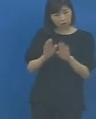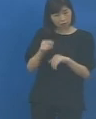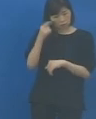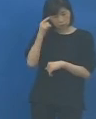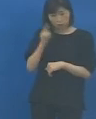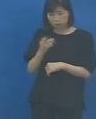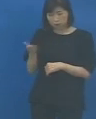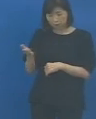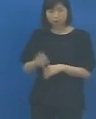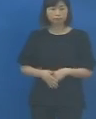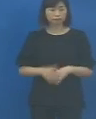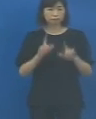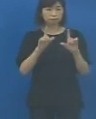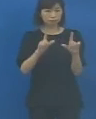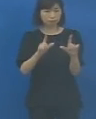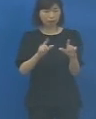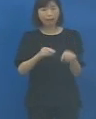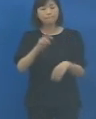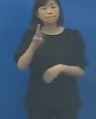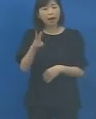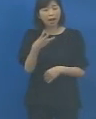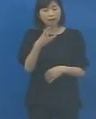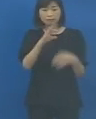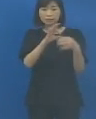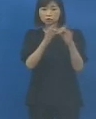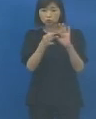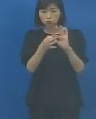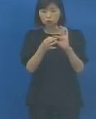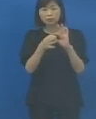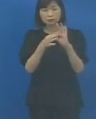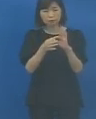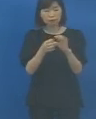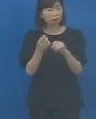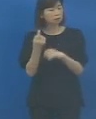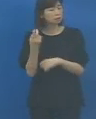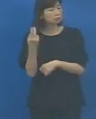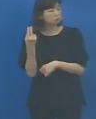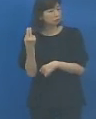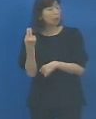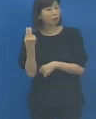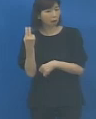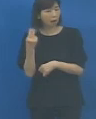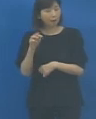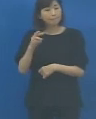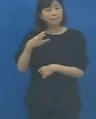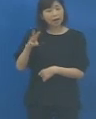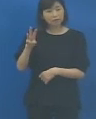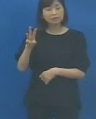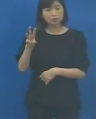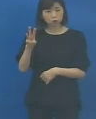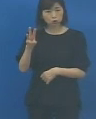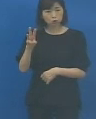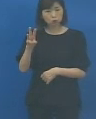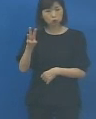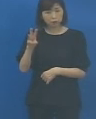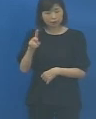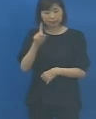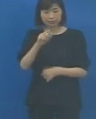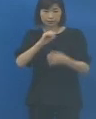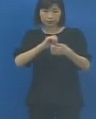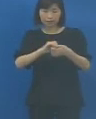ックにつきましては、実は数日前まではですね、パラリンピックに、一定人